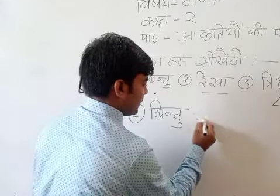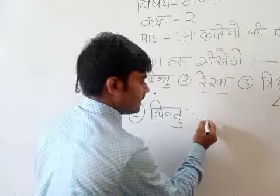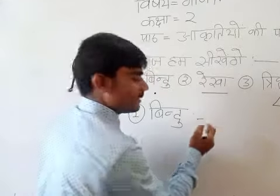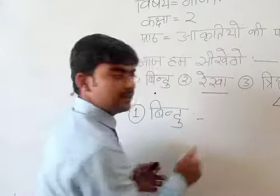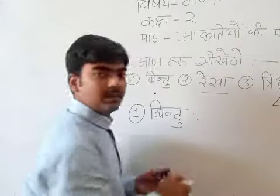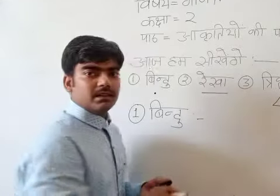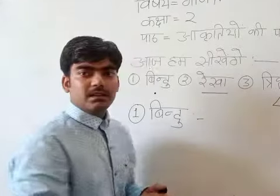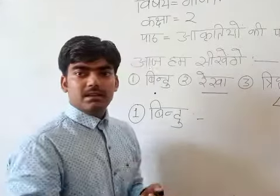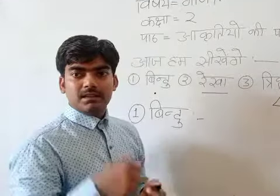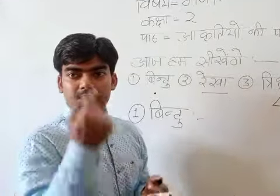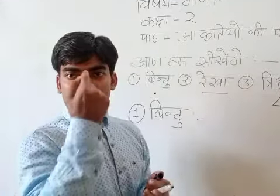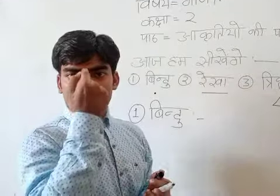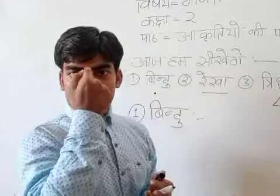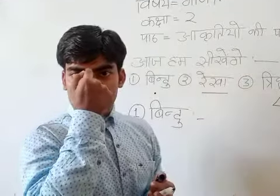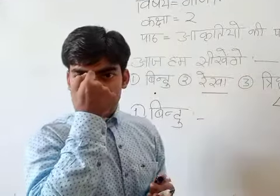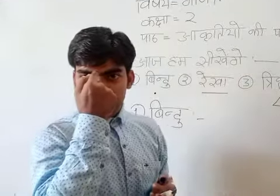तो बिन्दू